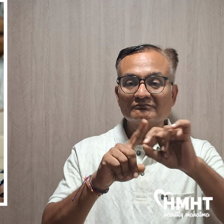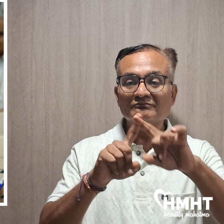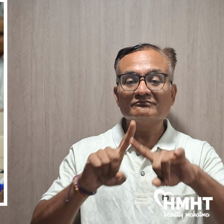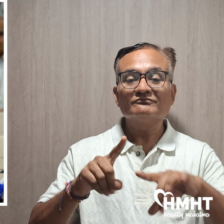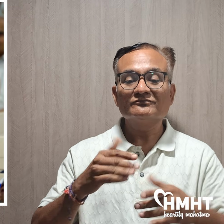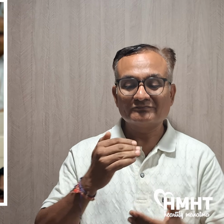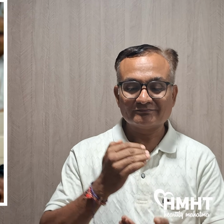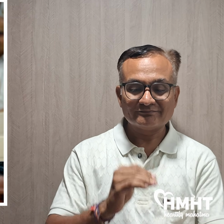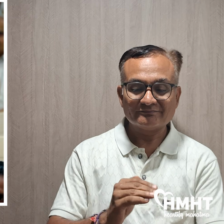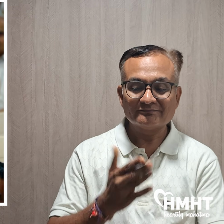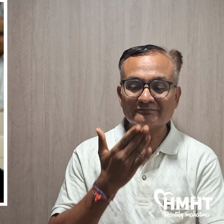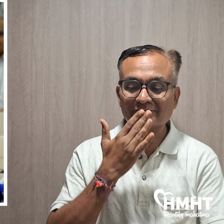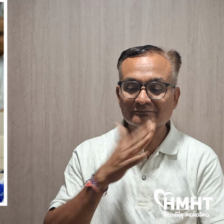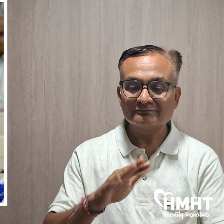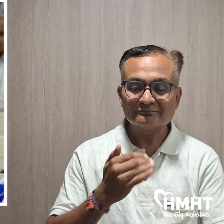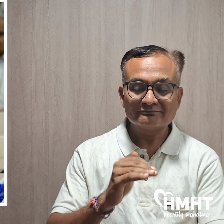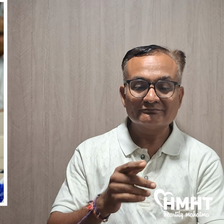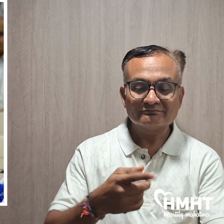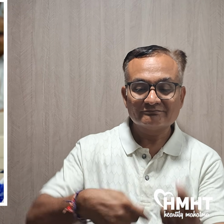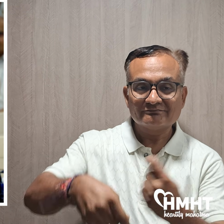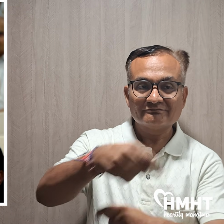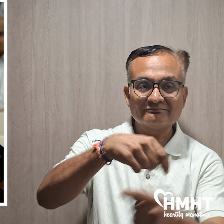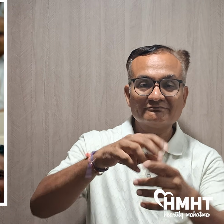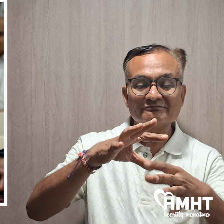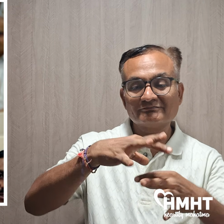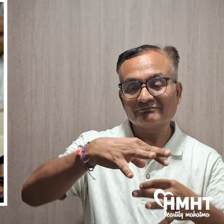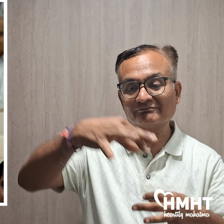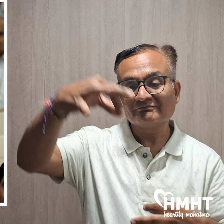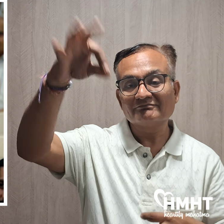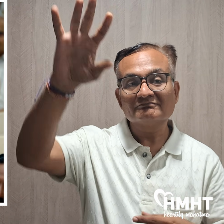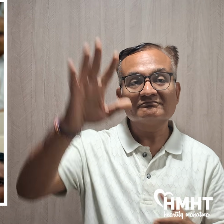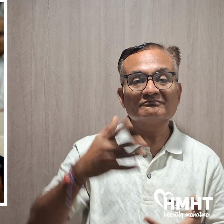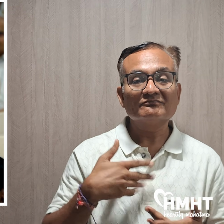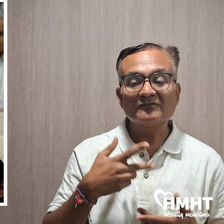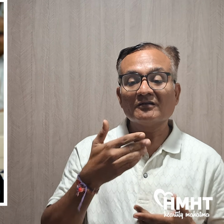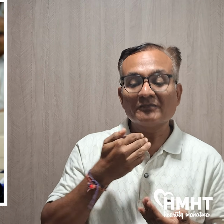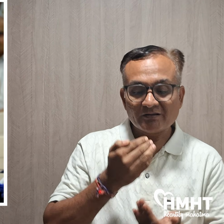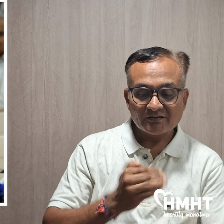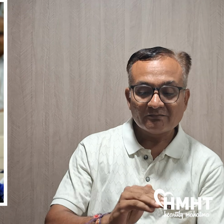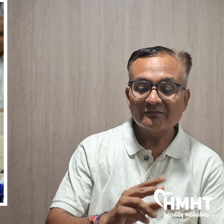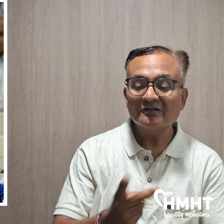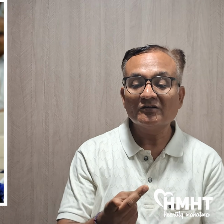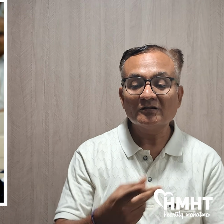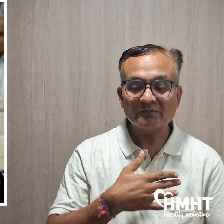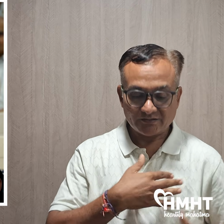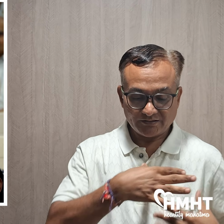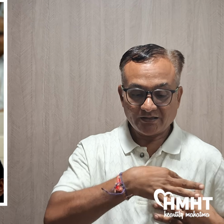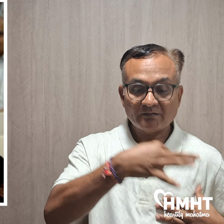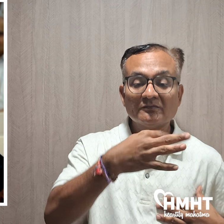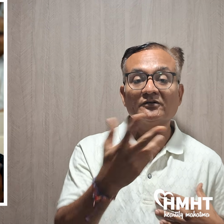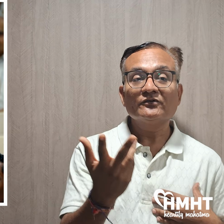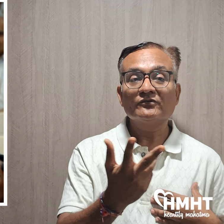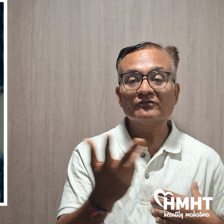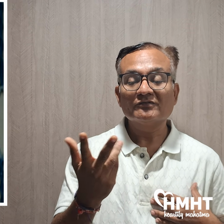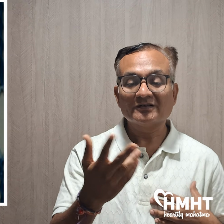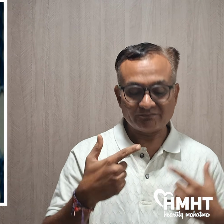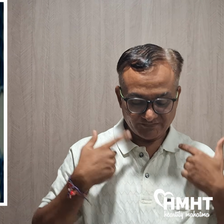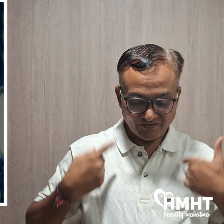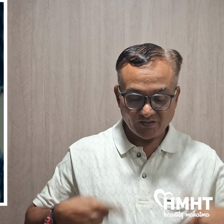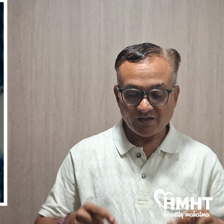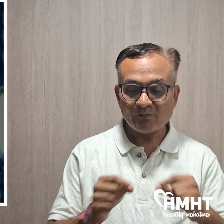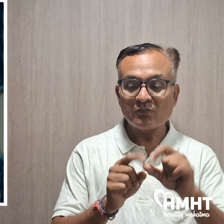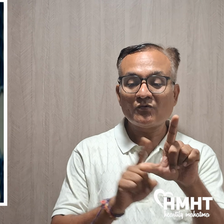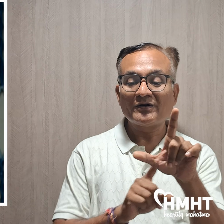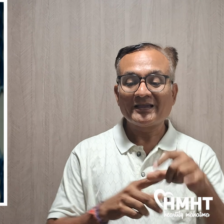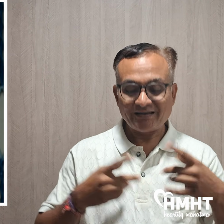મોક્ષ એટલે કે જન્મ મૃત્યુના ચક્રમાંથી આપણે ફ્રી થઈ જઈએ, પણ ધારો કે ફરી વખત જન્મ નથી લેવો પડતો, તો પછી આત્માનું શું થાય છે? દેહના પણ